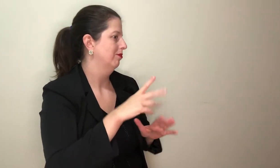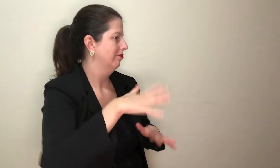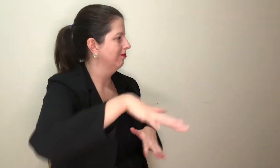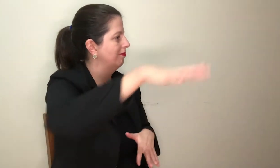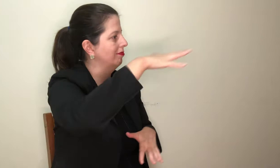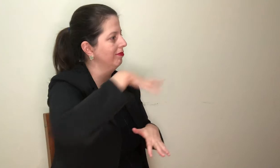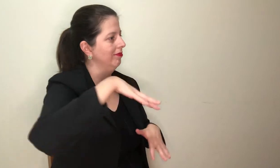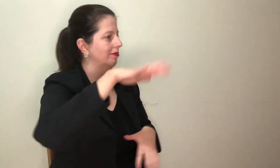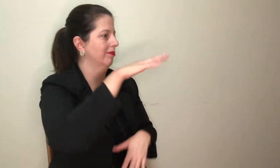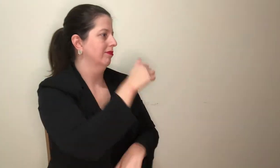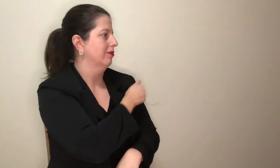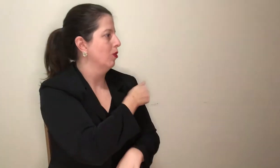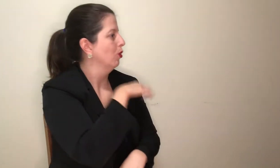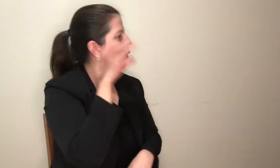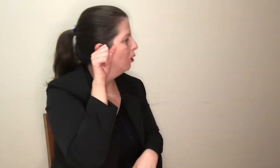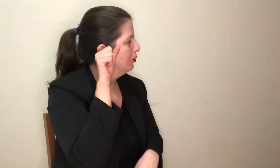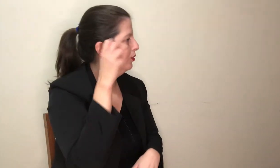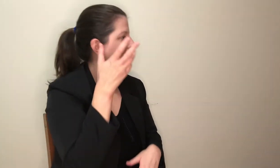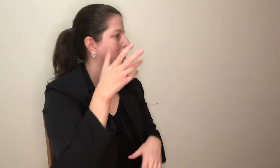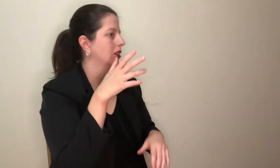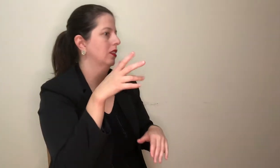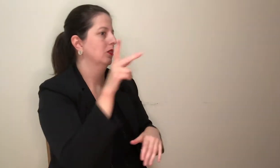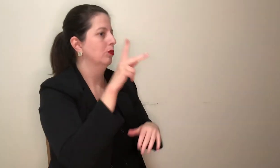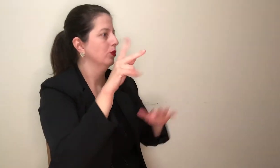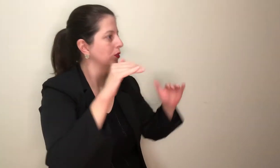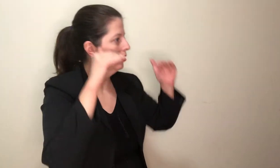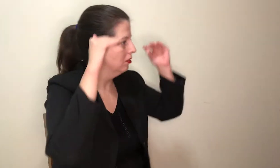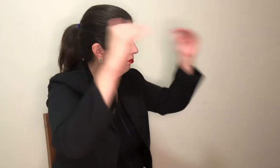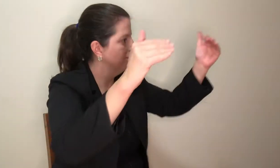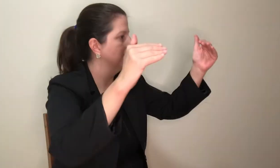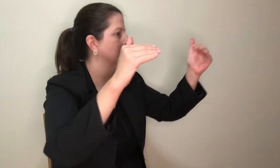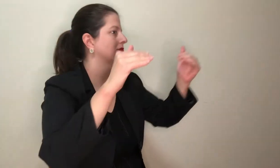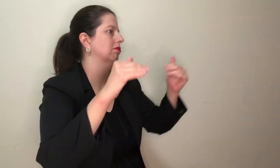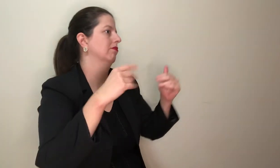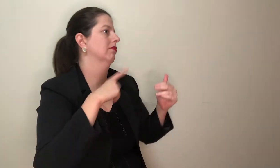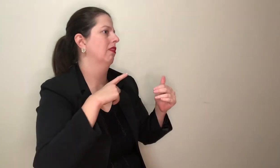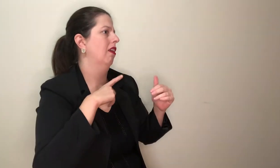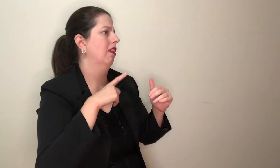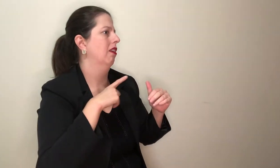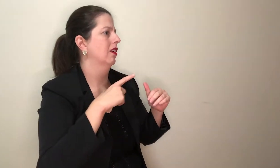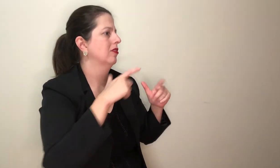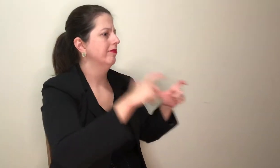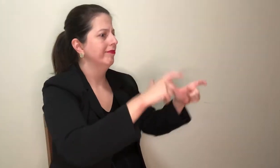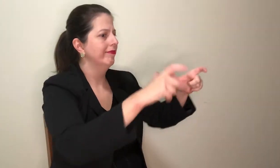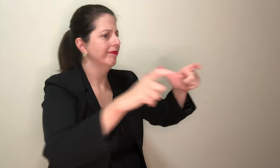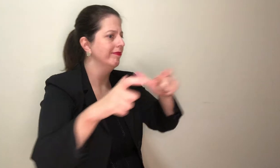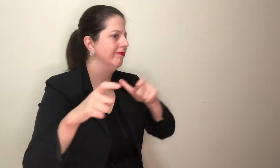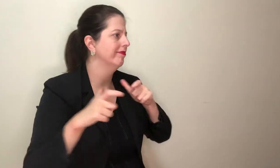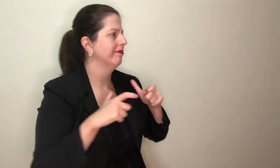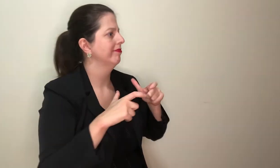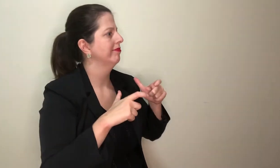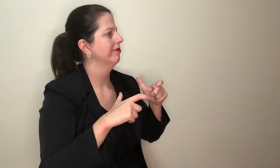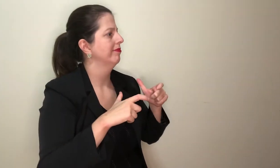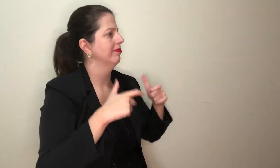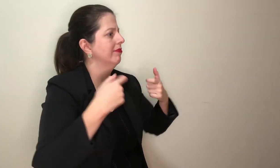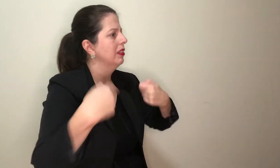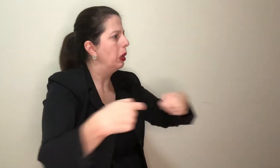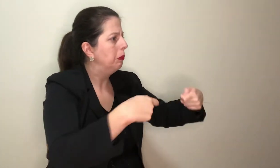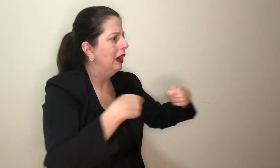que têm nível superior, em todos os espaços que a gente tem, os três eixos do ensino, da pesquisa